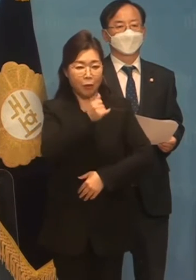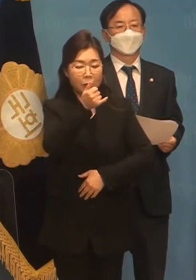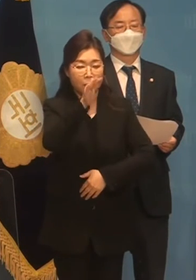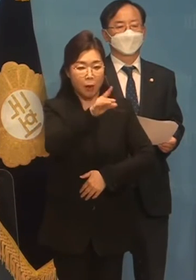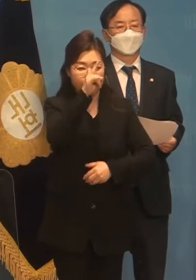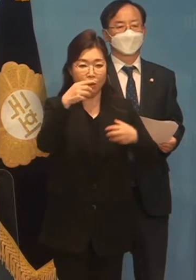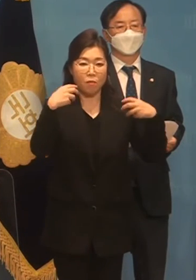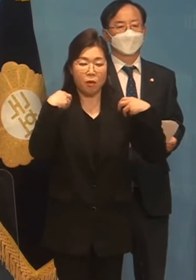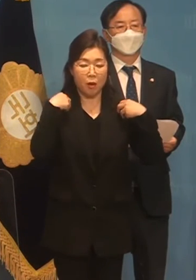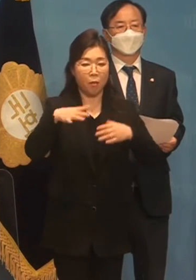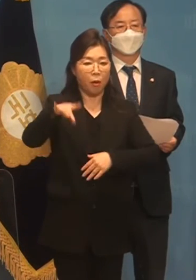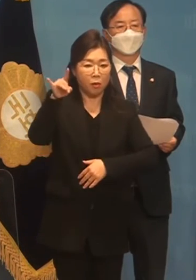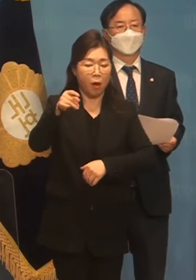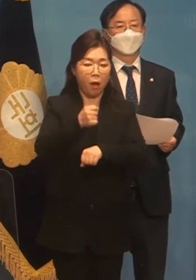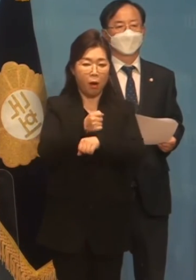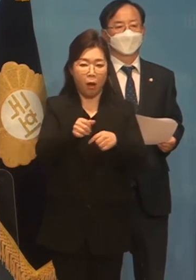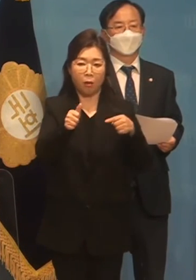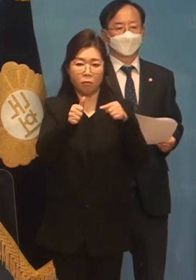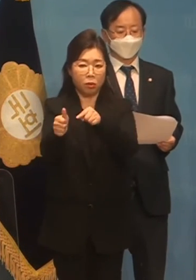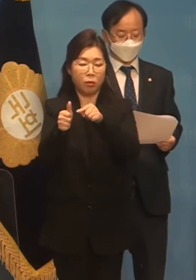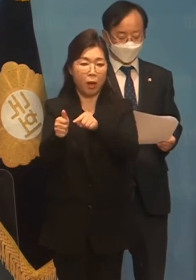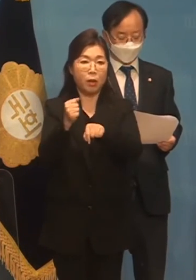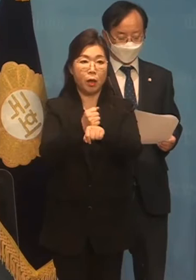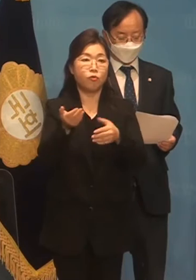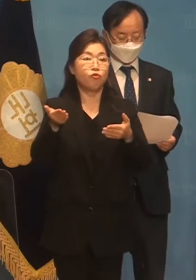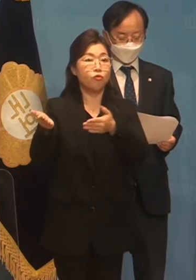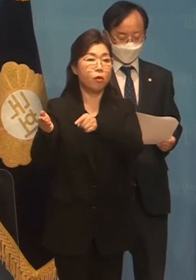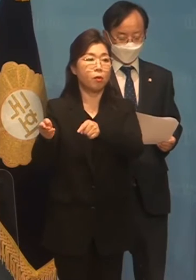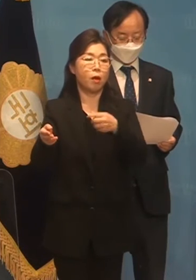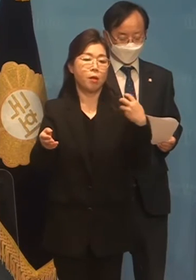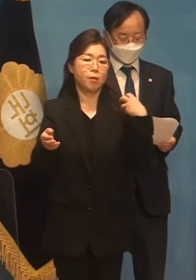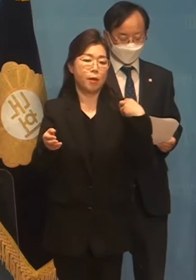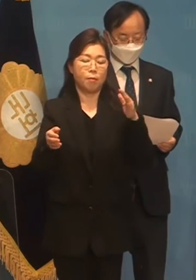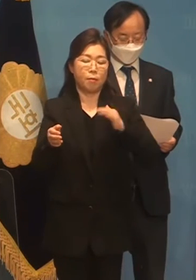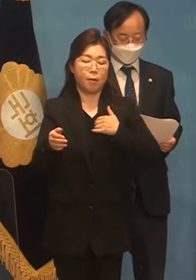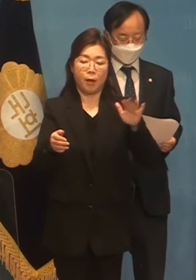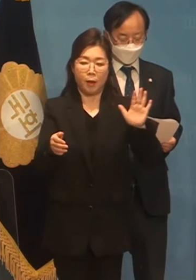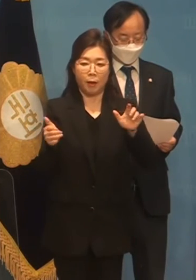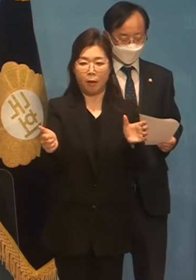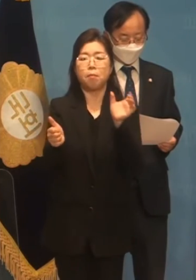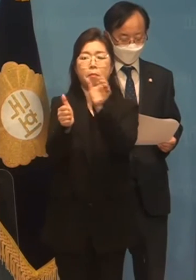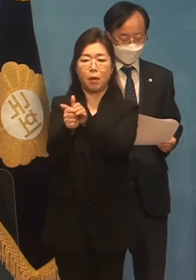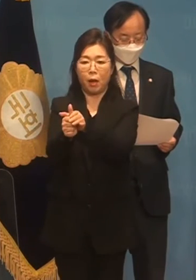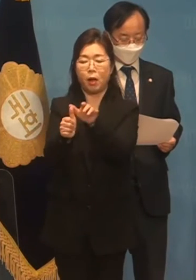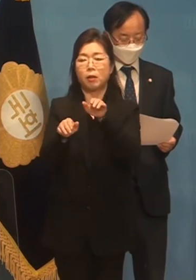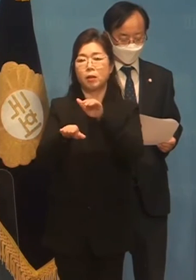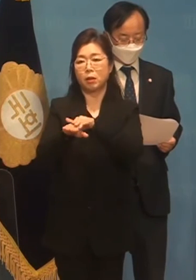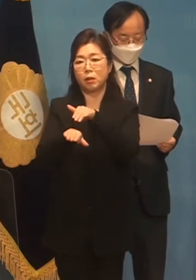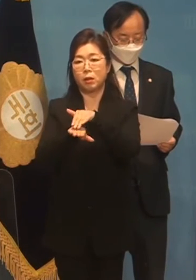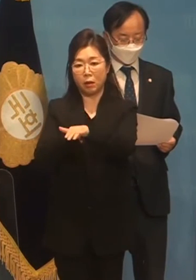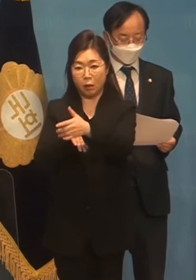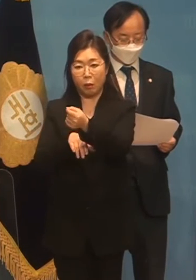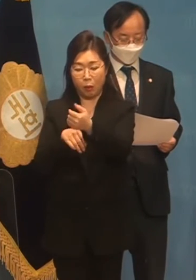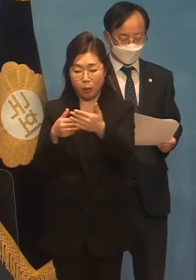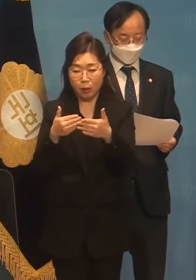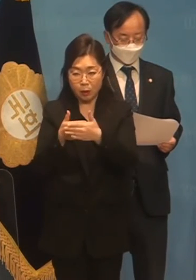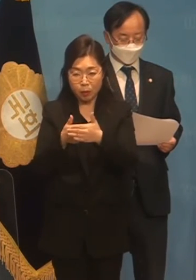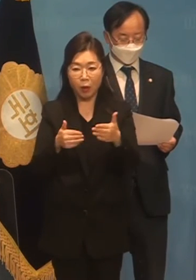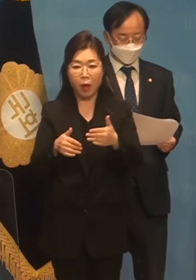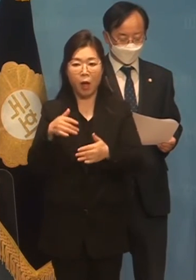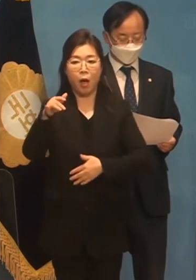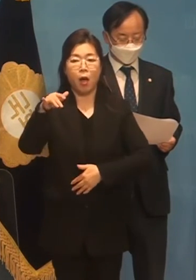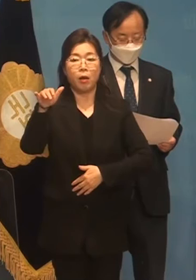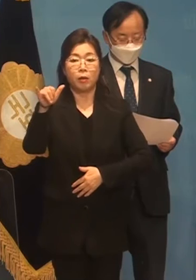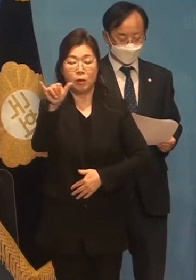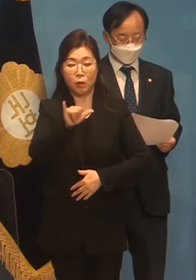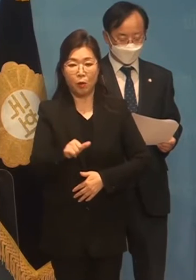정부에게 추경안을 먼저 제출하라고 요구하는 것은 책임 떠넘기기에 불과합니다. 이에 을지로위원회는